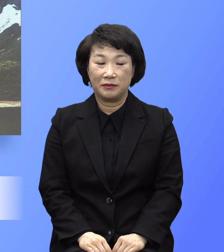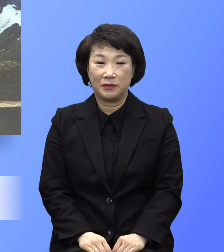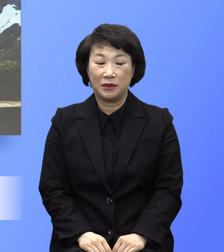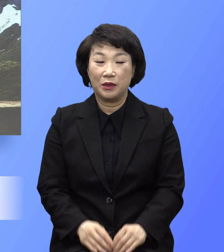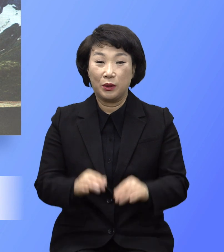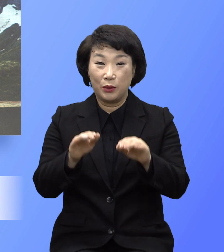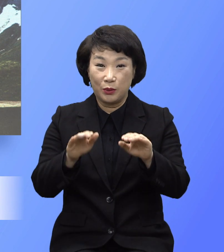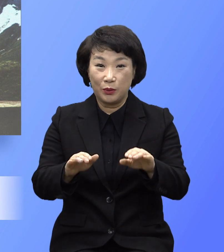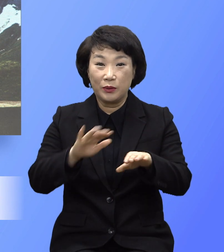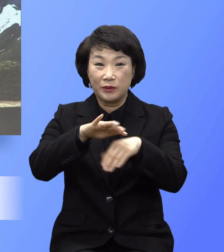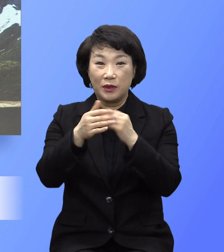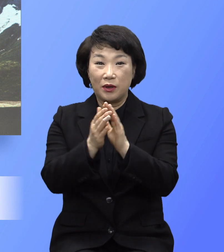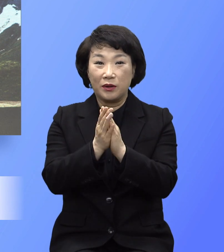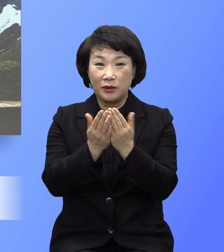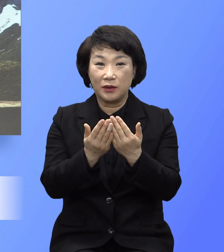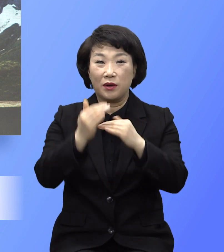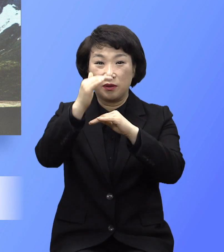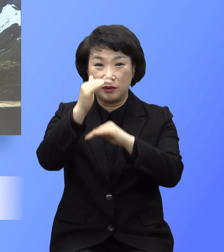본문은